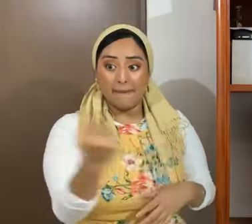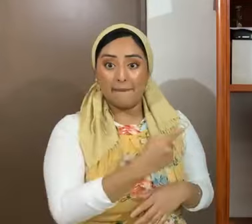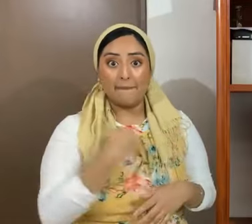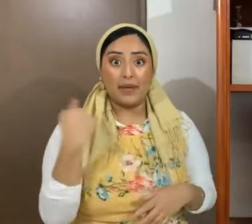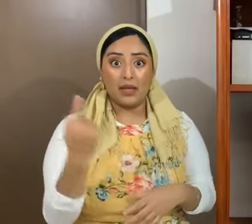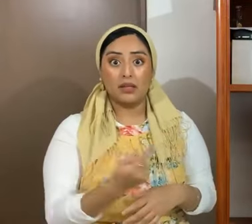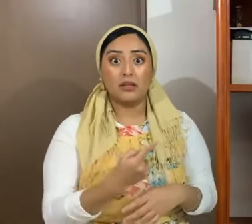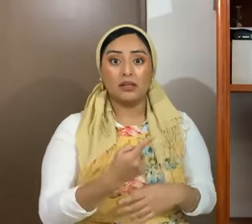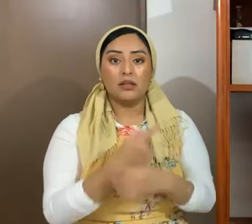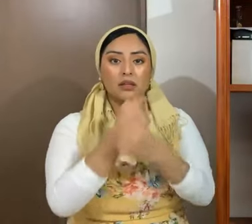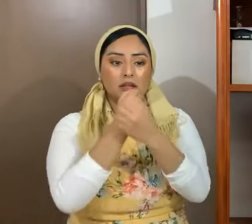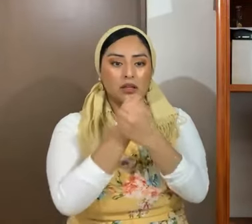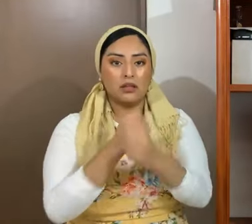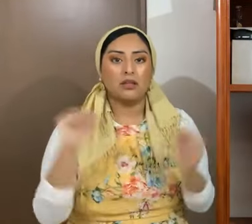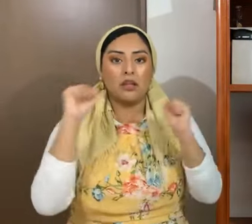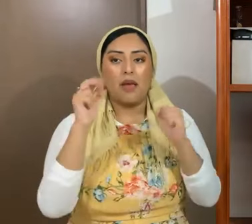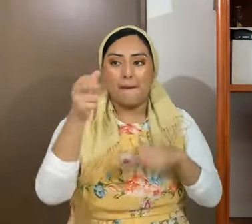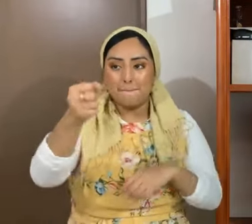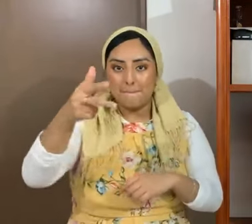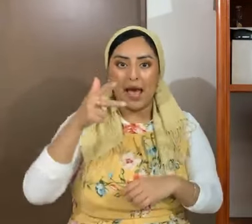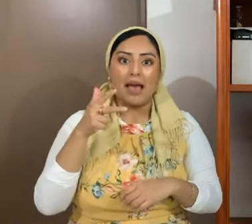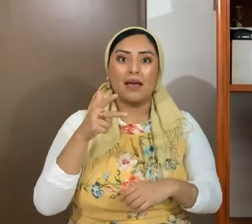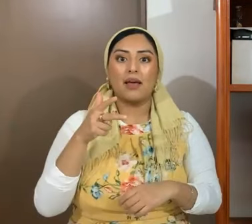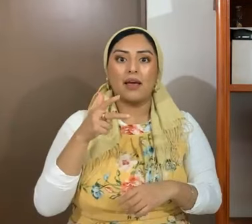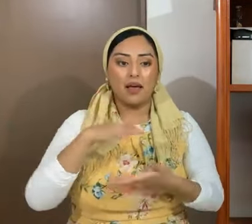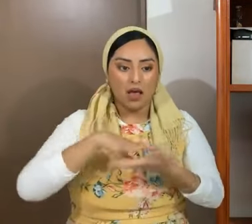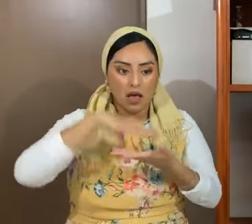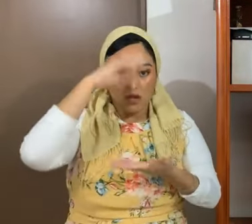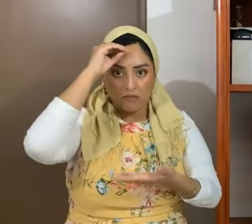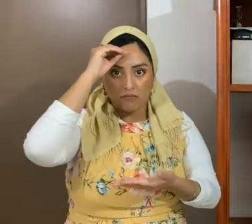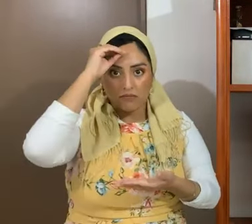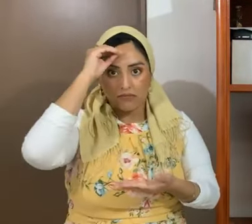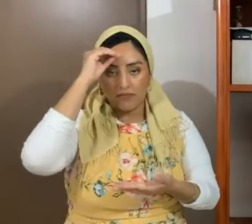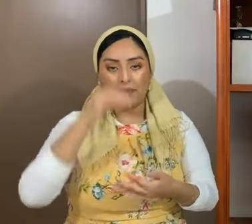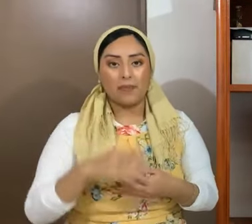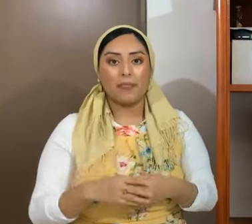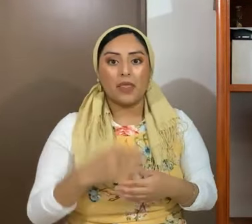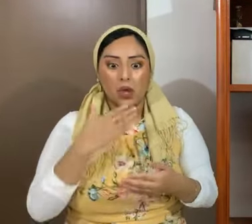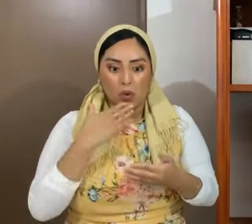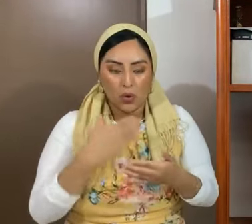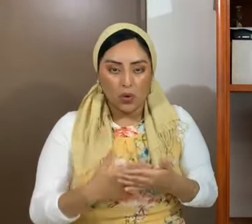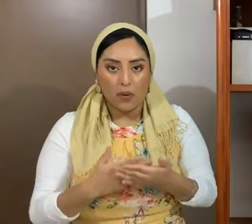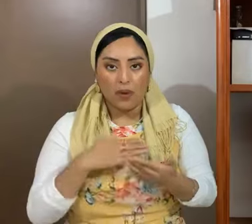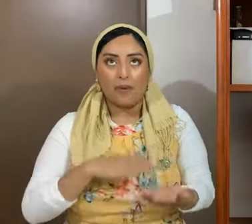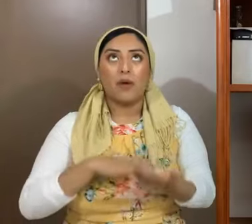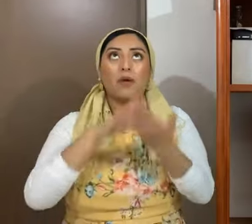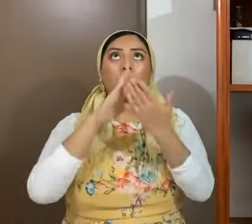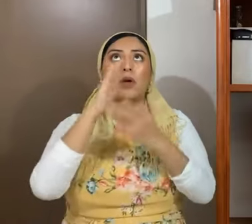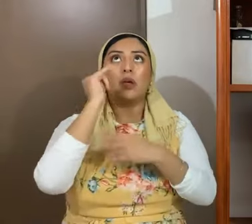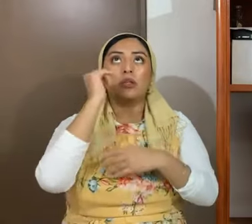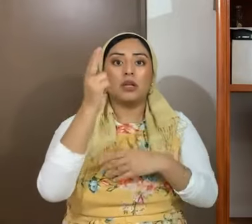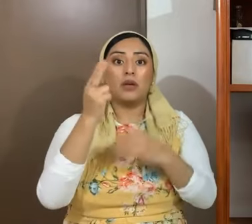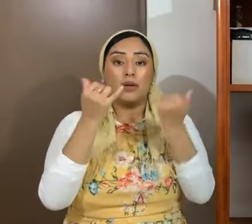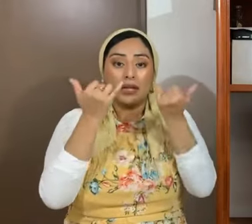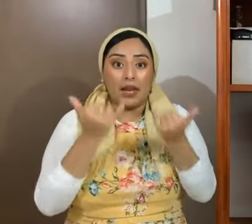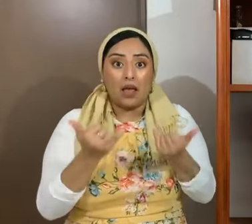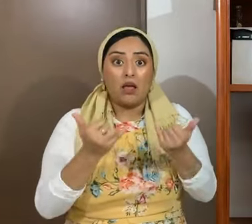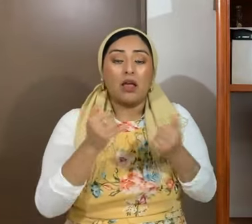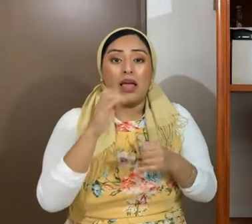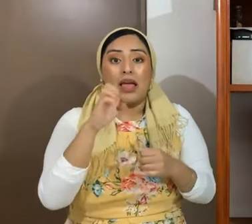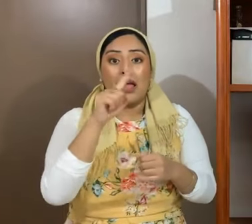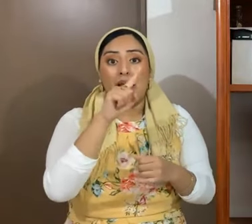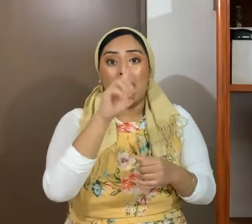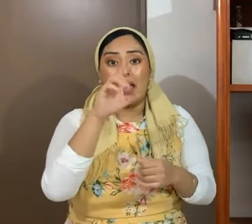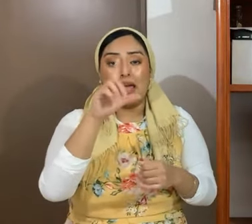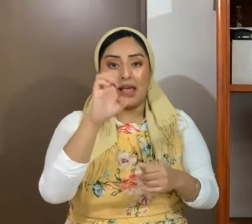ser restaurados, ser puestos agradables delante de Yahweh. En este caso,